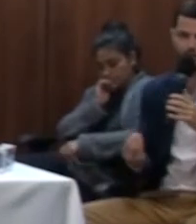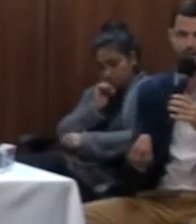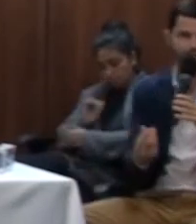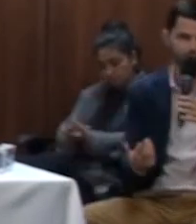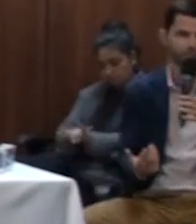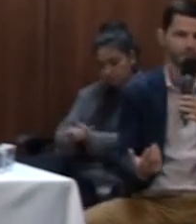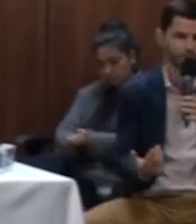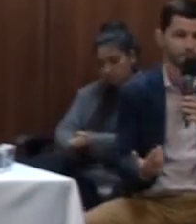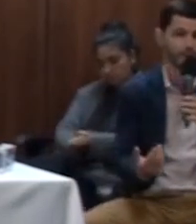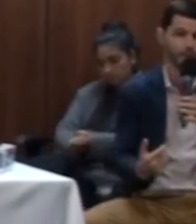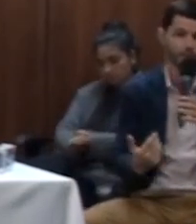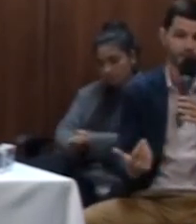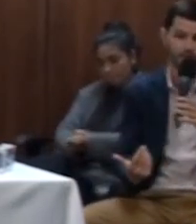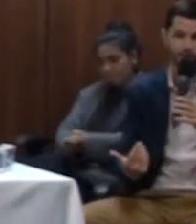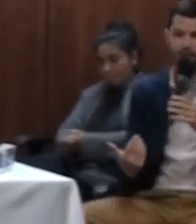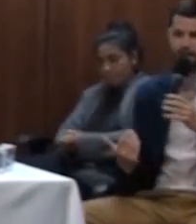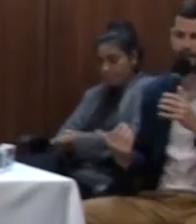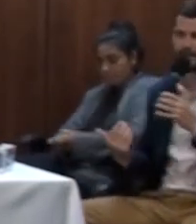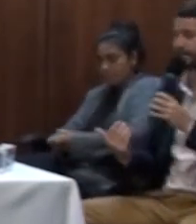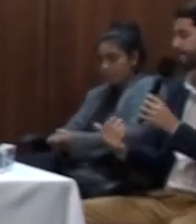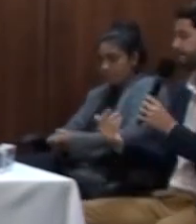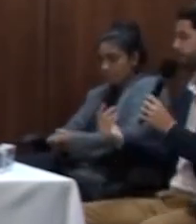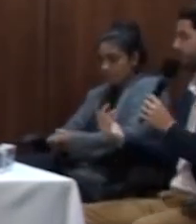feita basicamente no município de São Paulo, inclusive